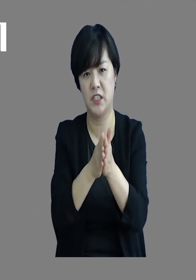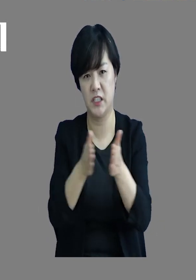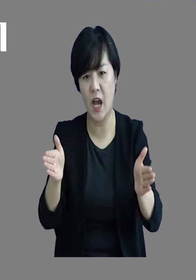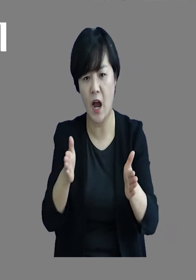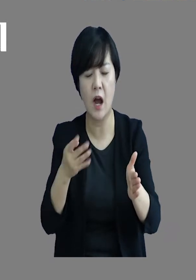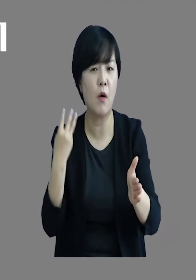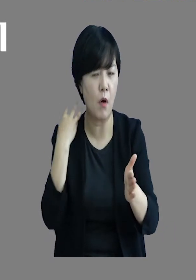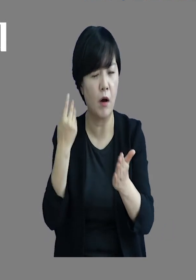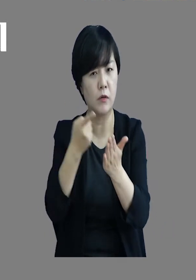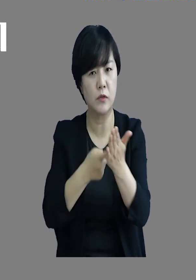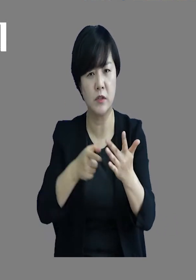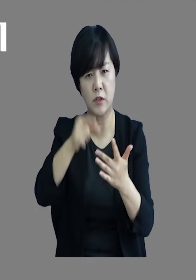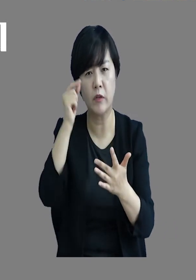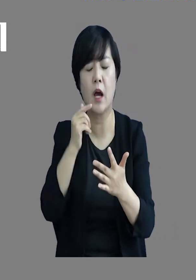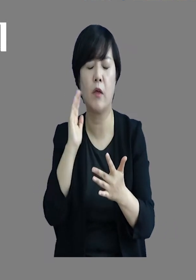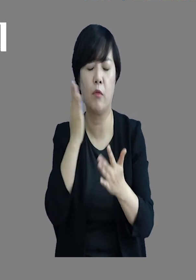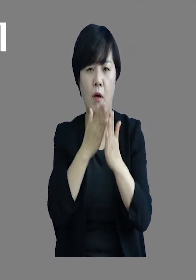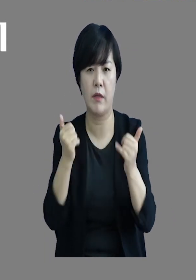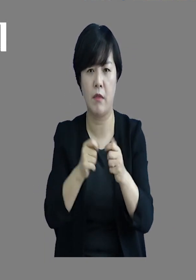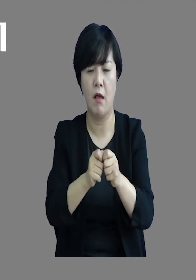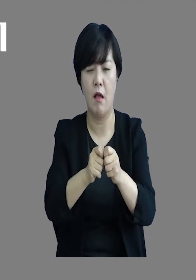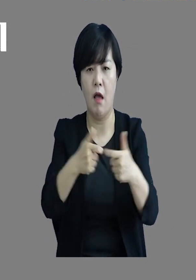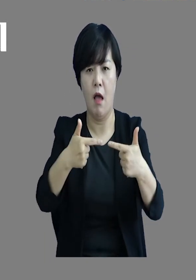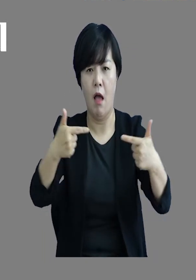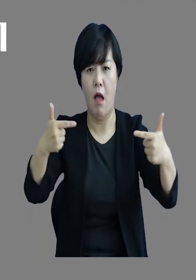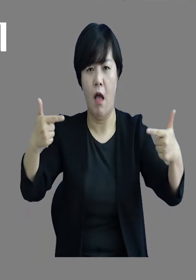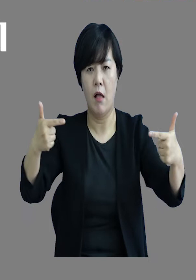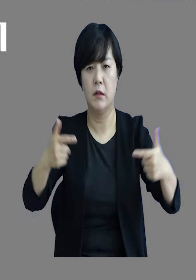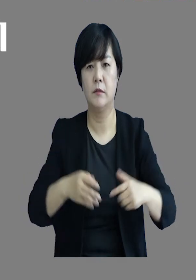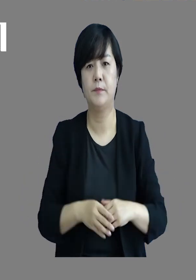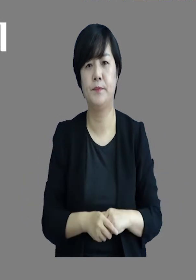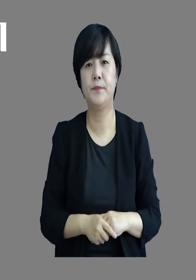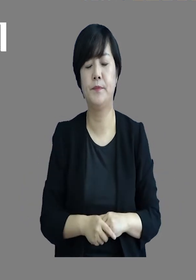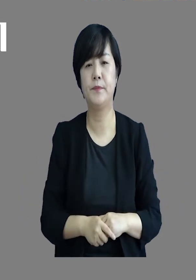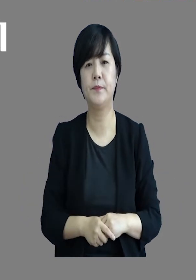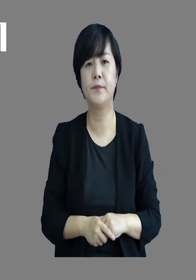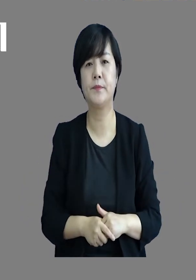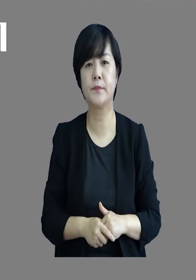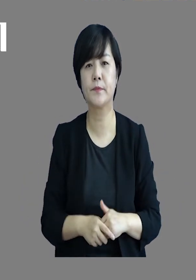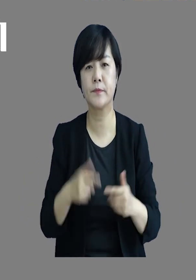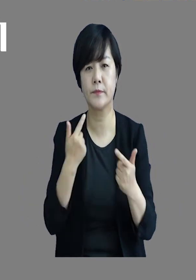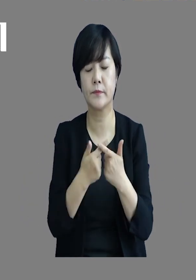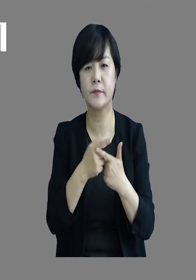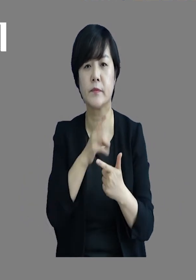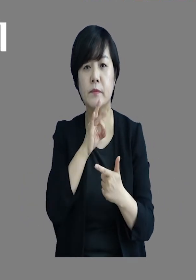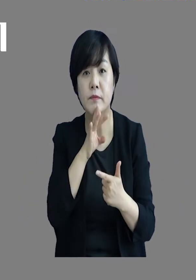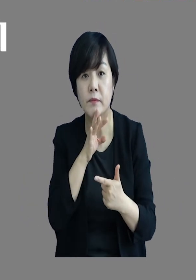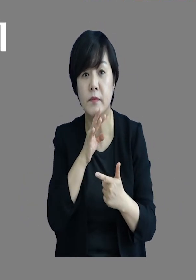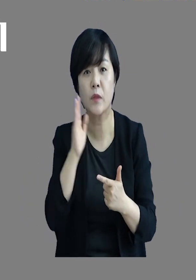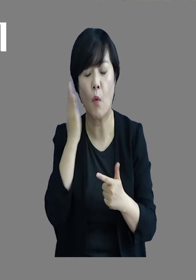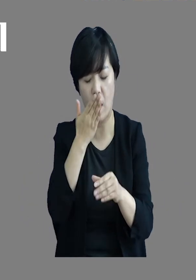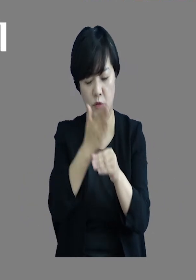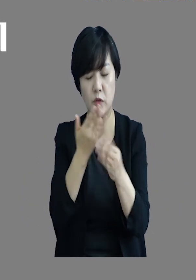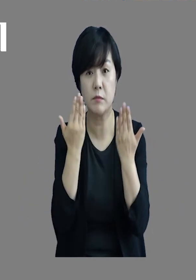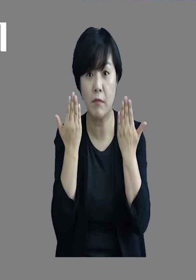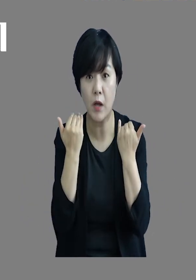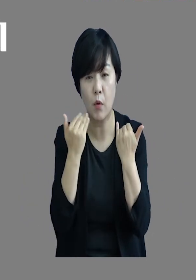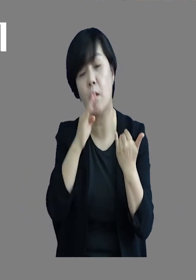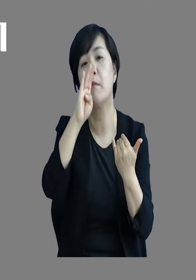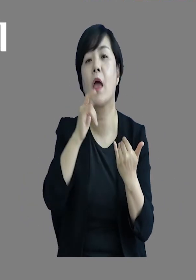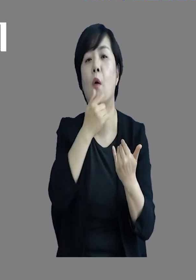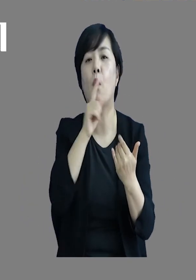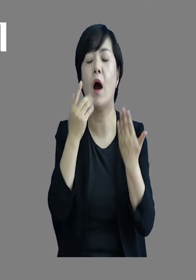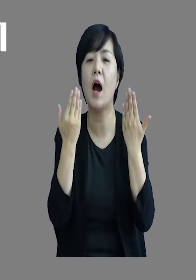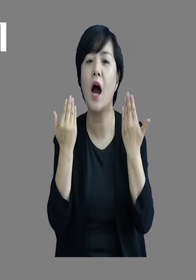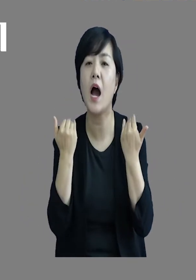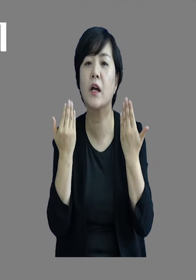인공와우 수술을 선택하는 농인들이 점점 늘어나고 있습니다. 부산 유일의 농아 중심학교인